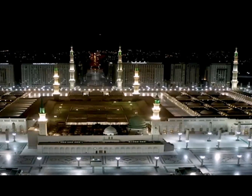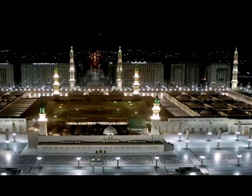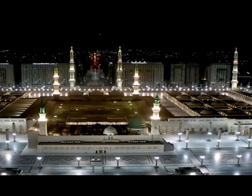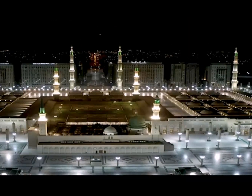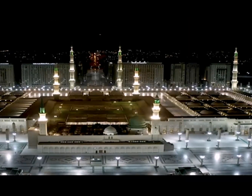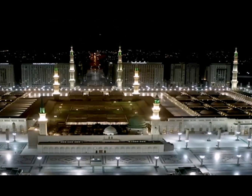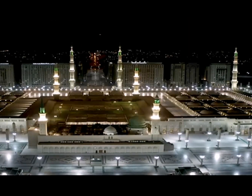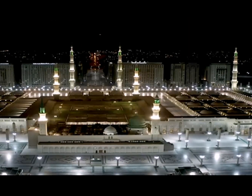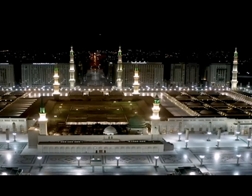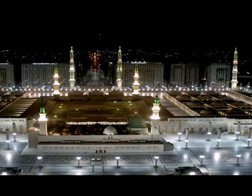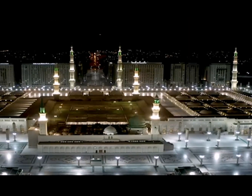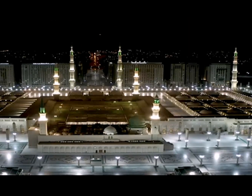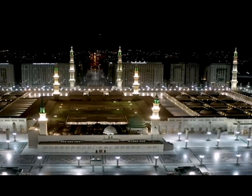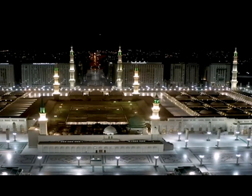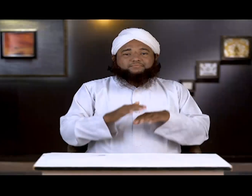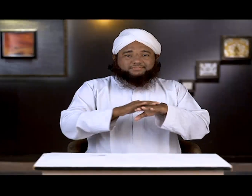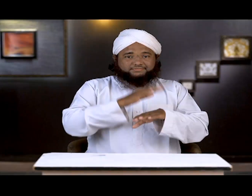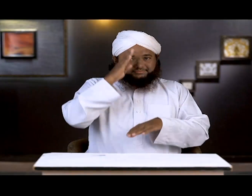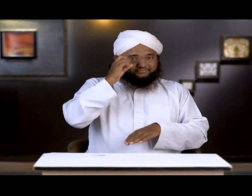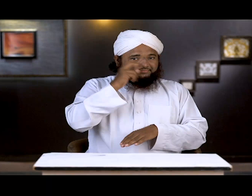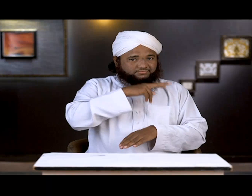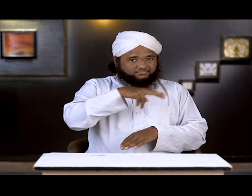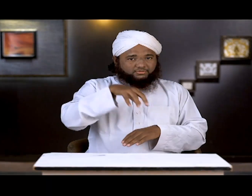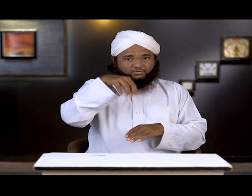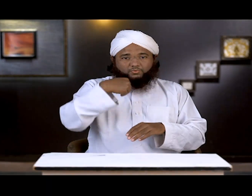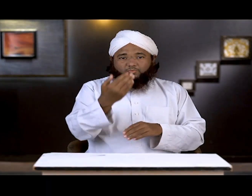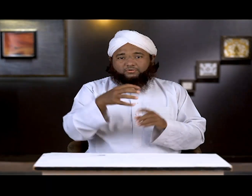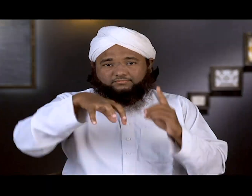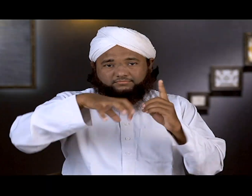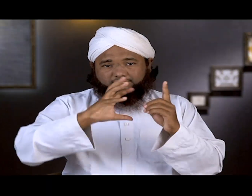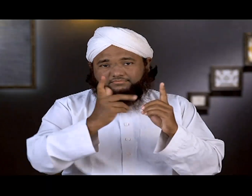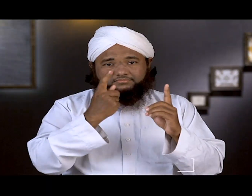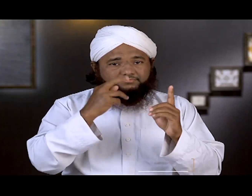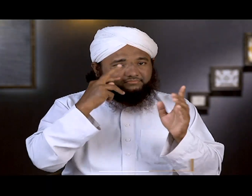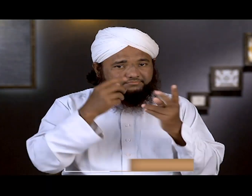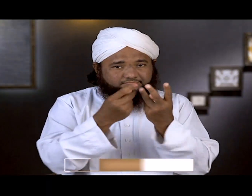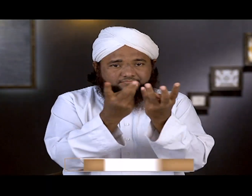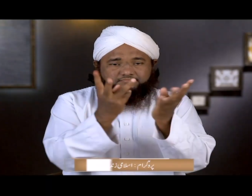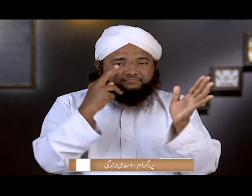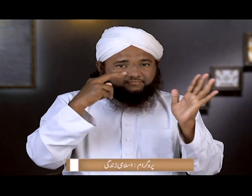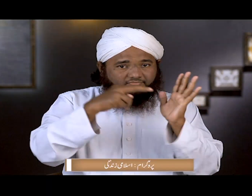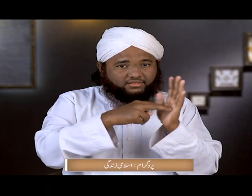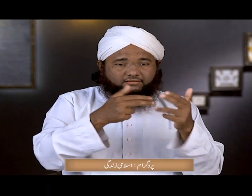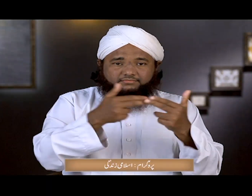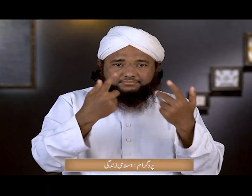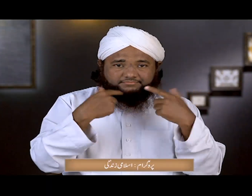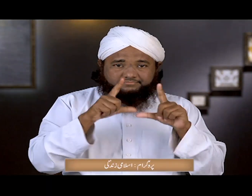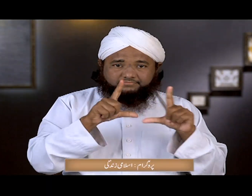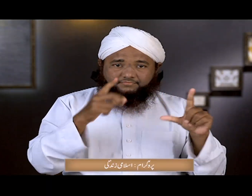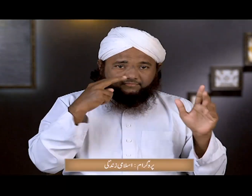یا نور اللہ۔ پیارے اسلامی بھائیوں اور مدنی چینل کے ناظرین، پروگرام ہے اسلامی زندگی، اور آج ہم اس پروگرام